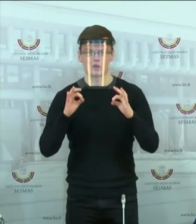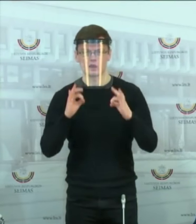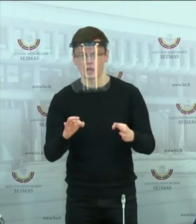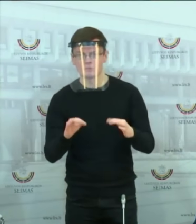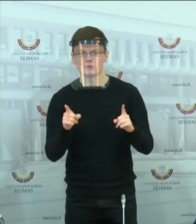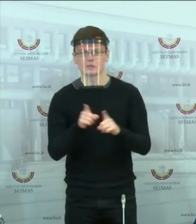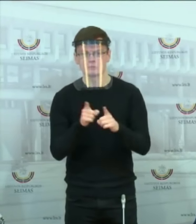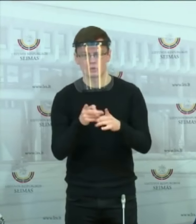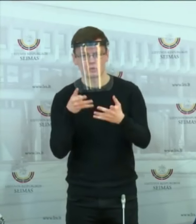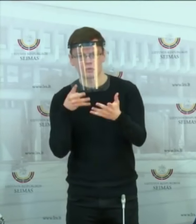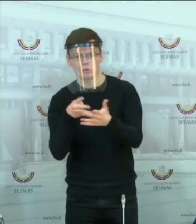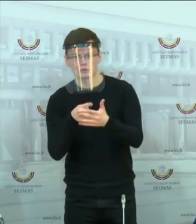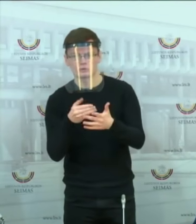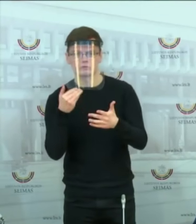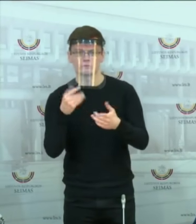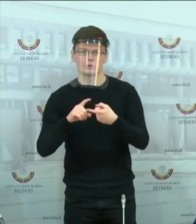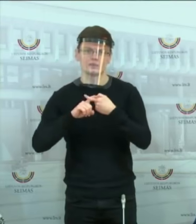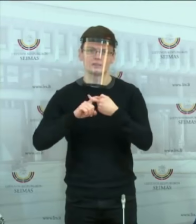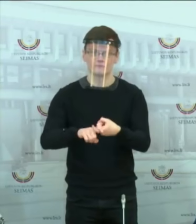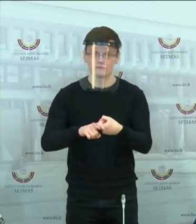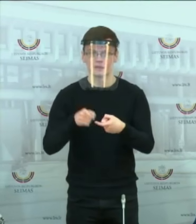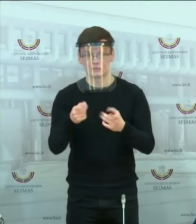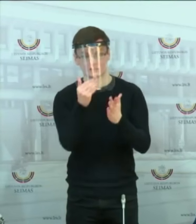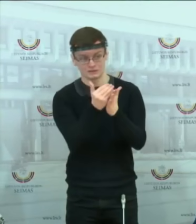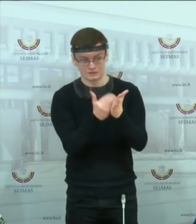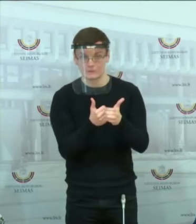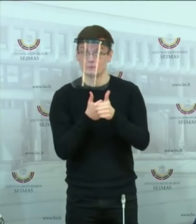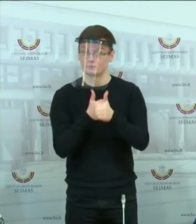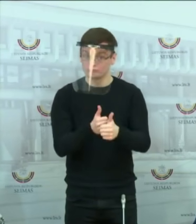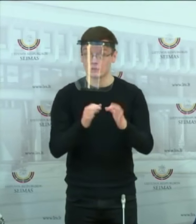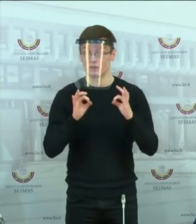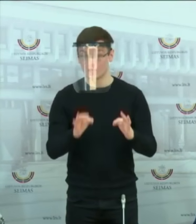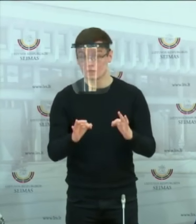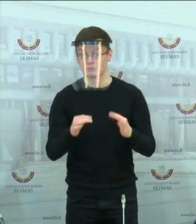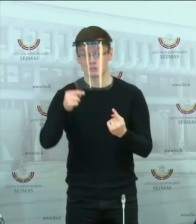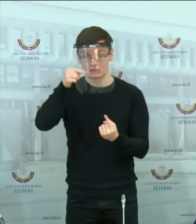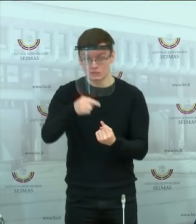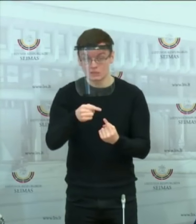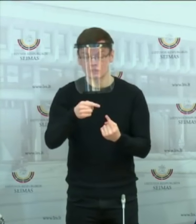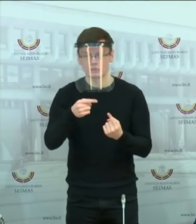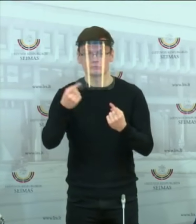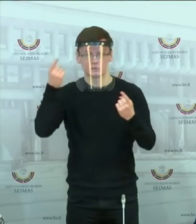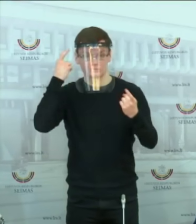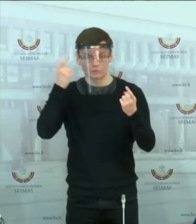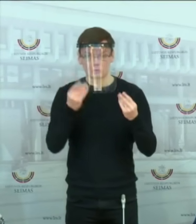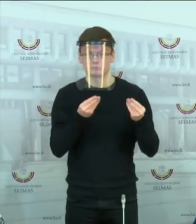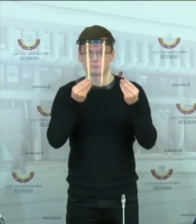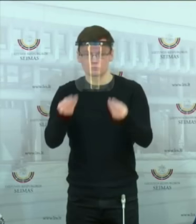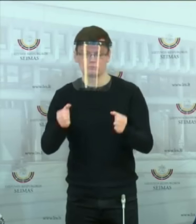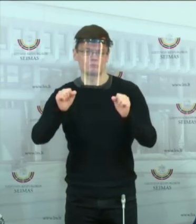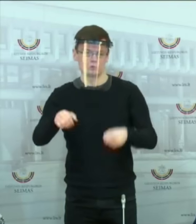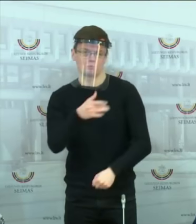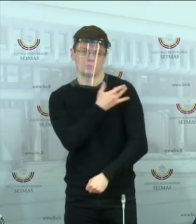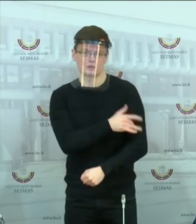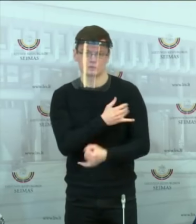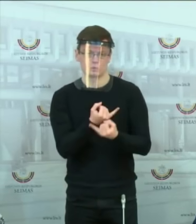kontrolės reikalavimus ir kai tik tai atitinka, ir pateikia duomenis apie tai NVSC ir gali pradėti tas paslaugas teikti. Tai